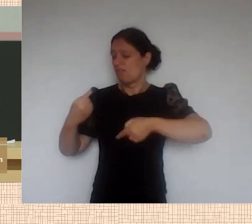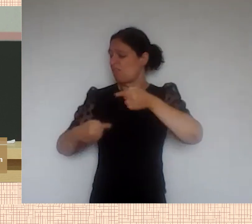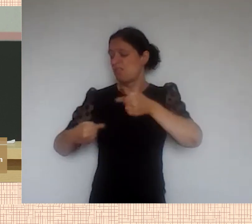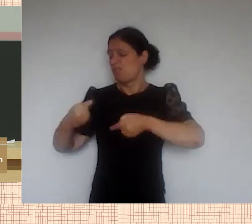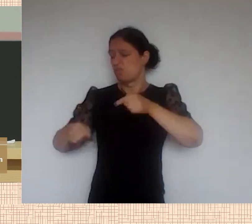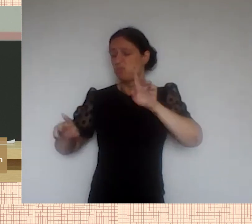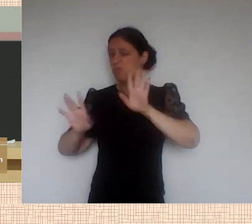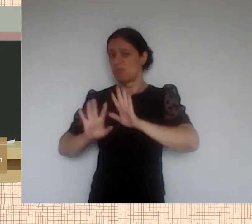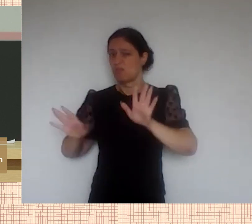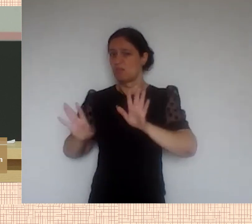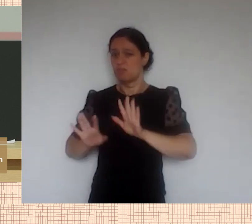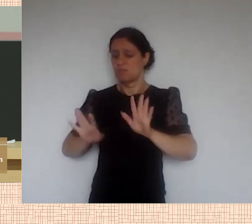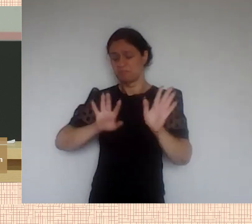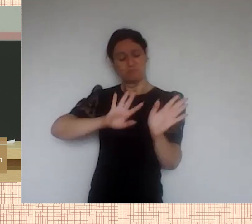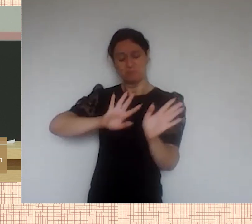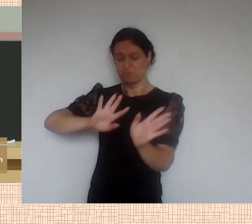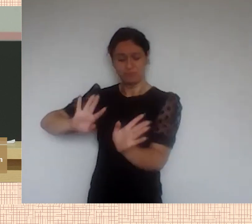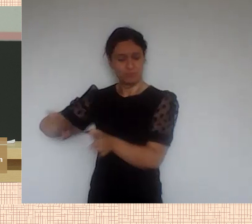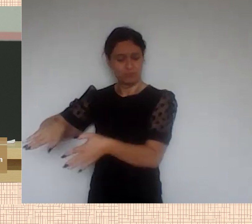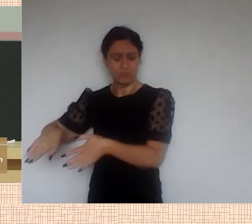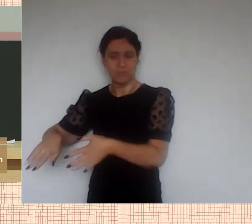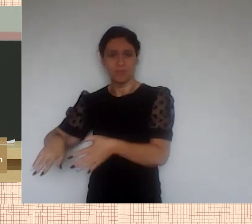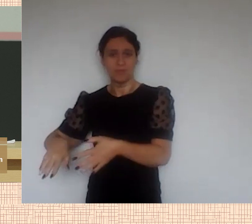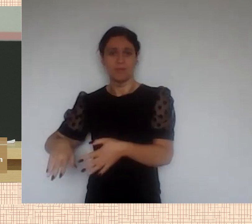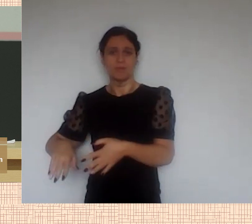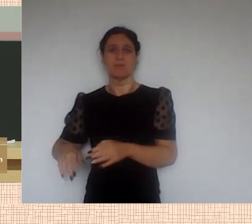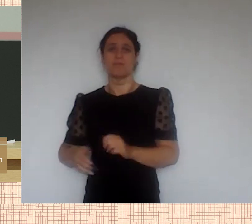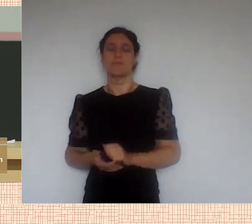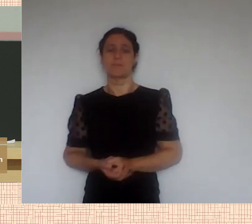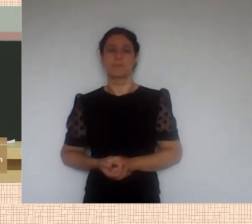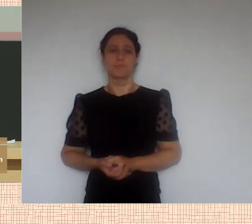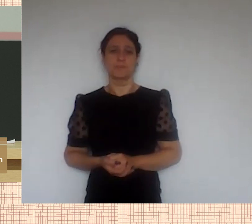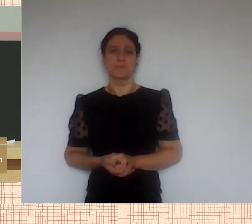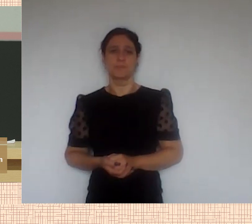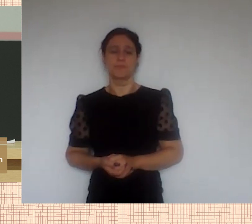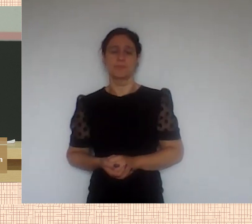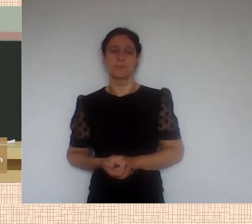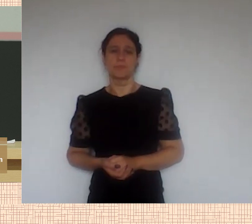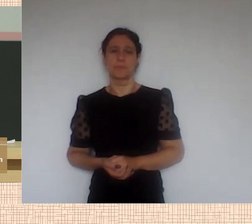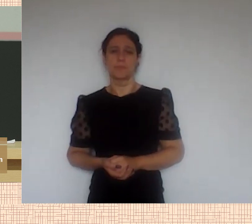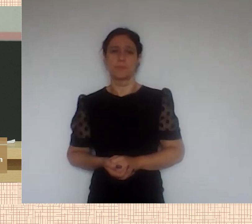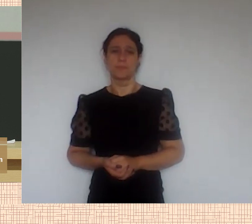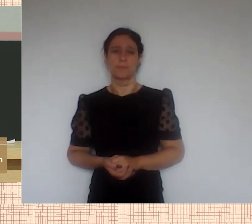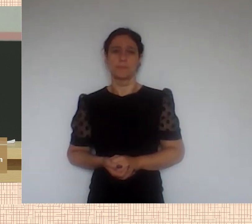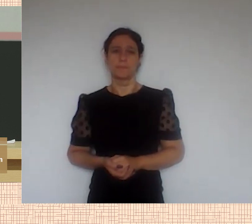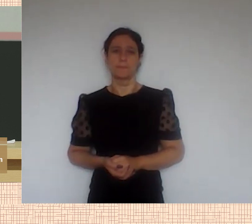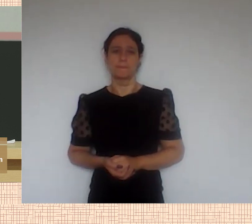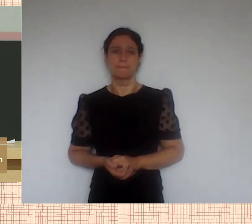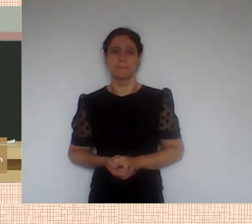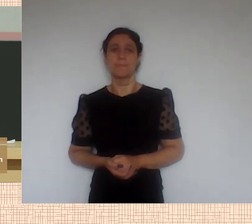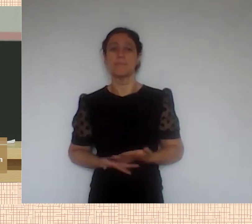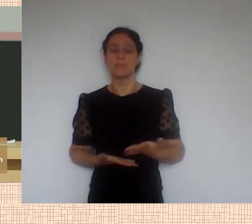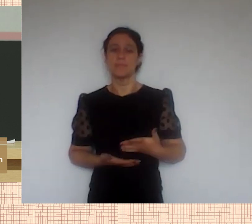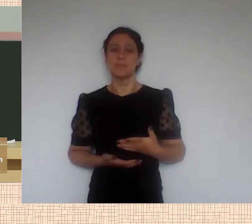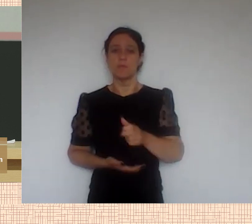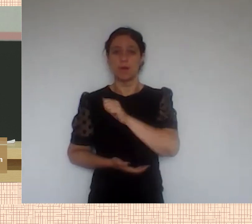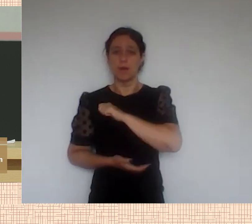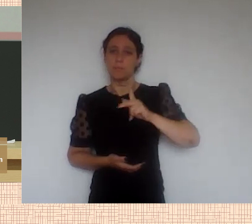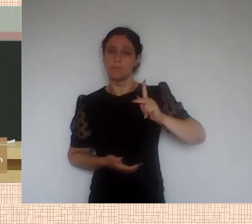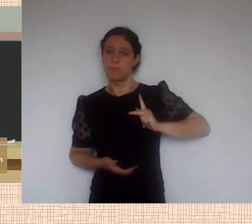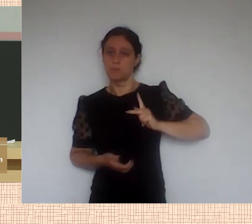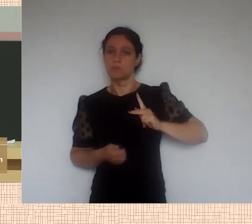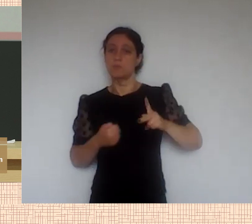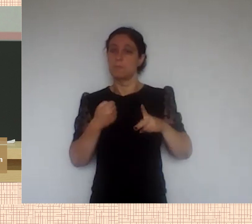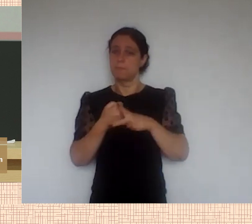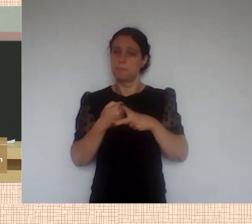na fé. A palavra do apóstolo produzia a obra de Deus, produzia a economia de Deus na fé,